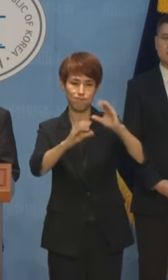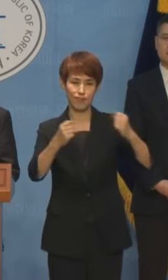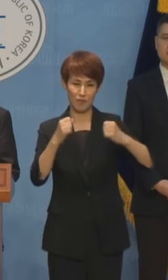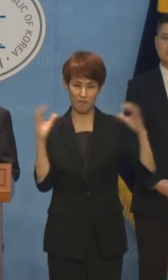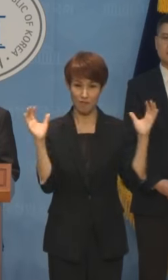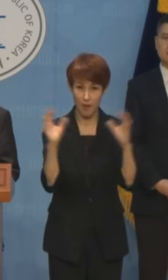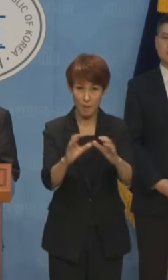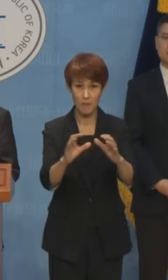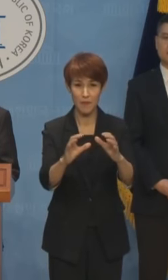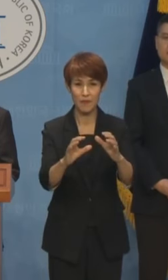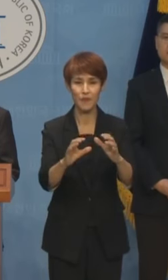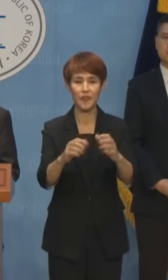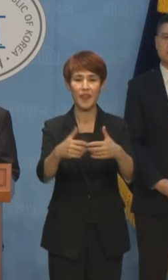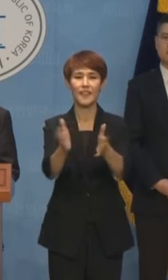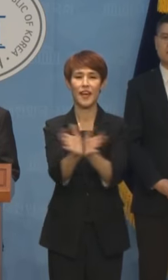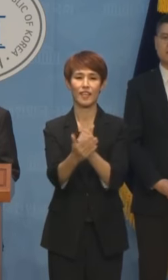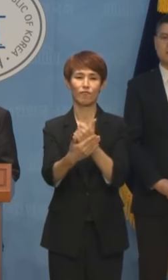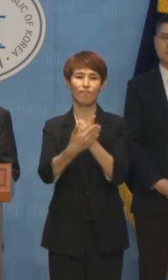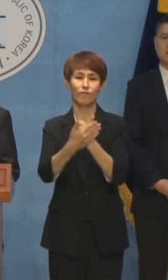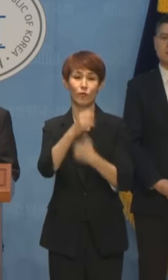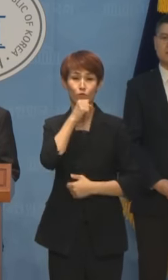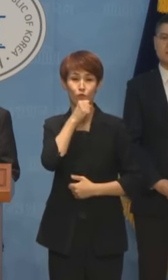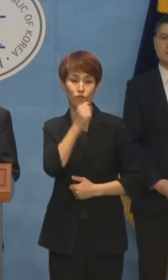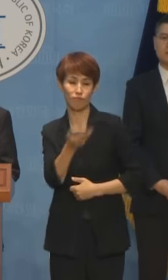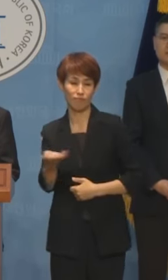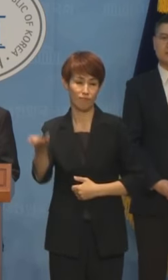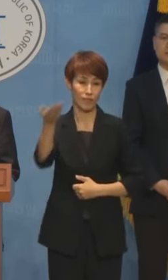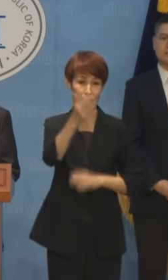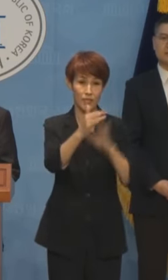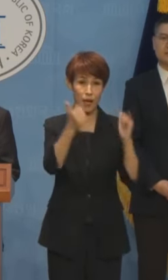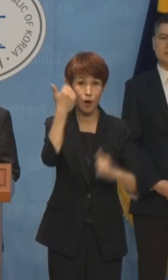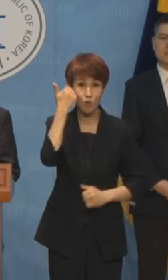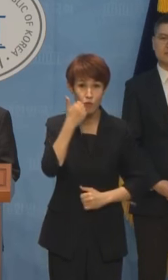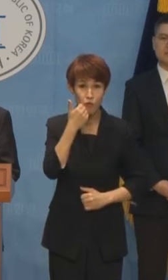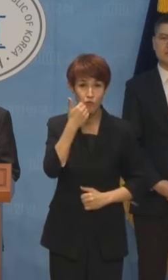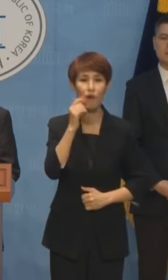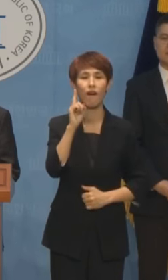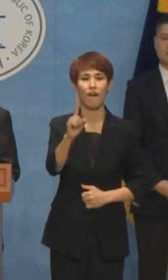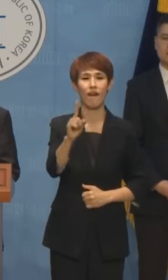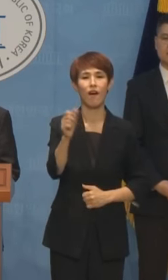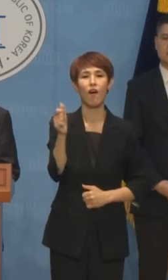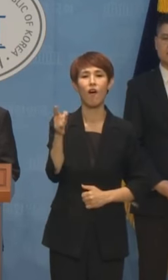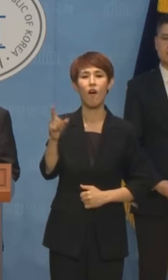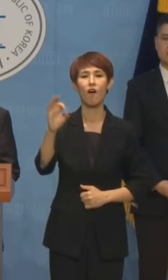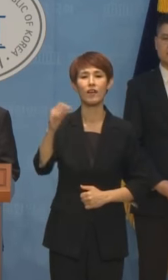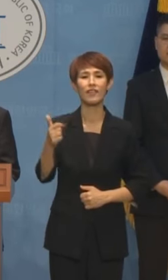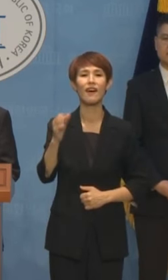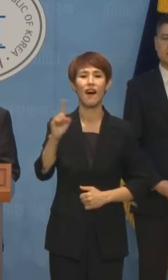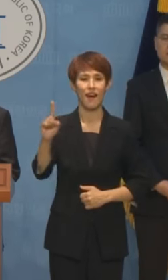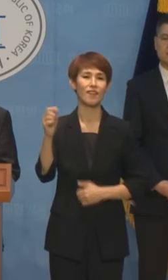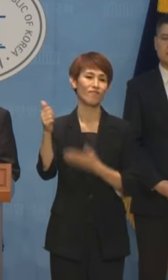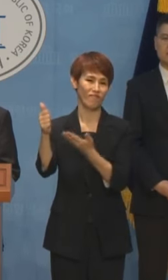통해 당의 지지율을 올릴 수 있는 사람은 다름 아닌 허은하